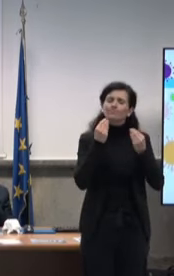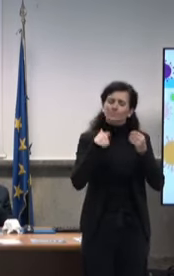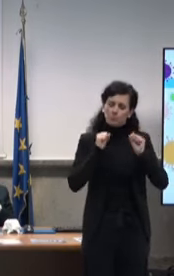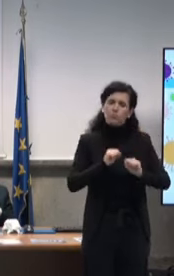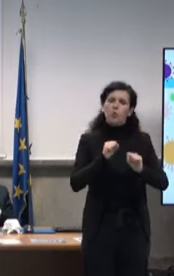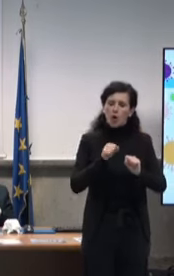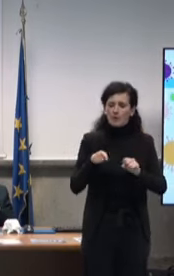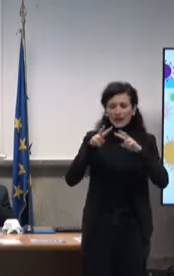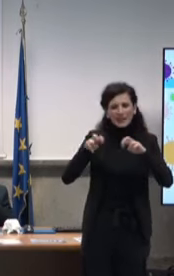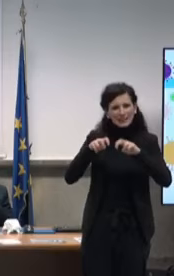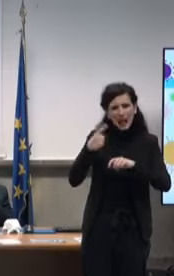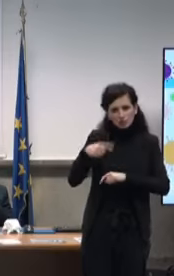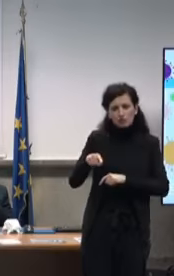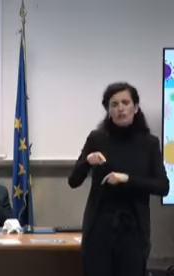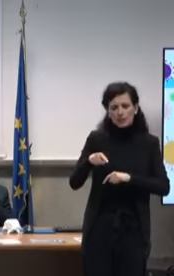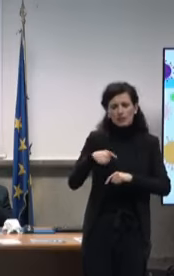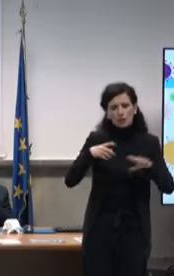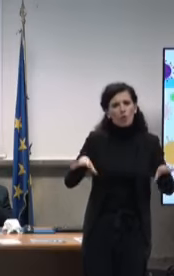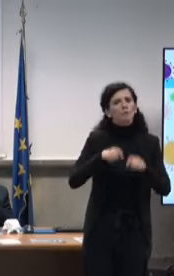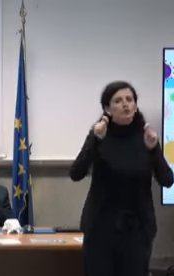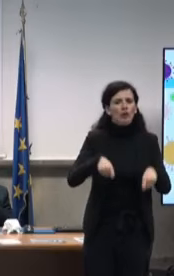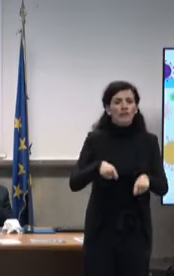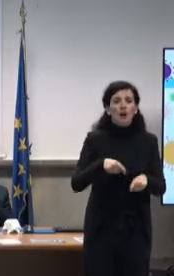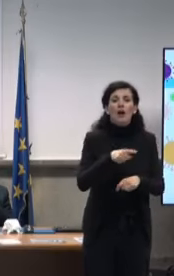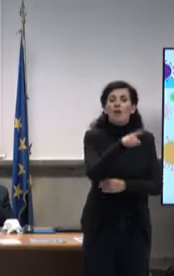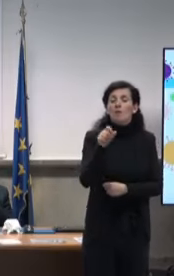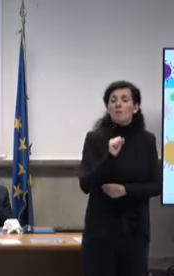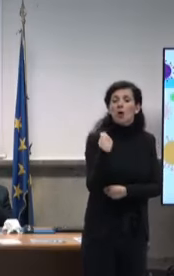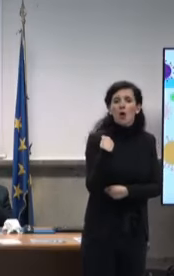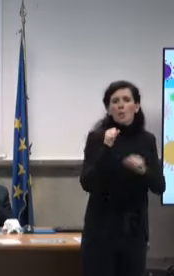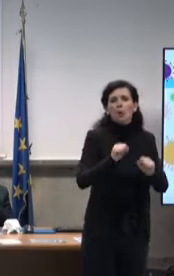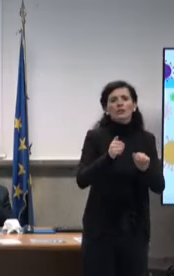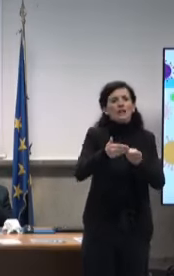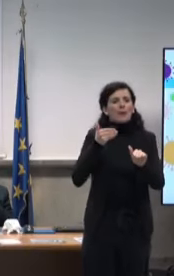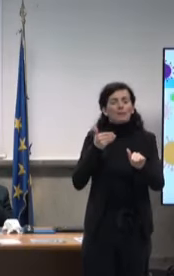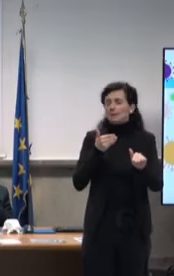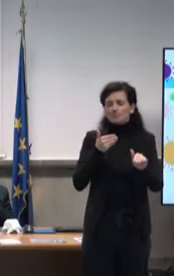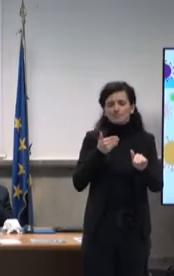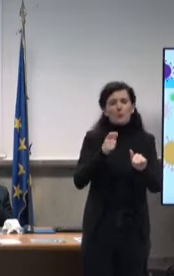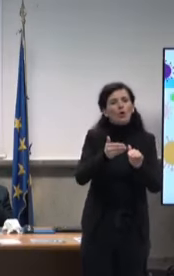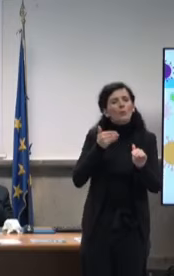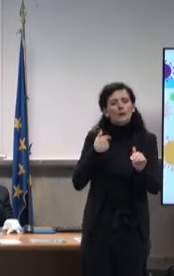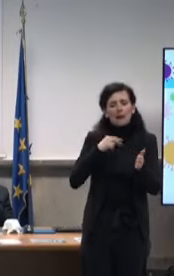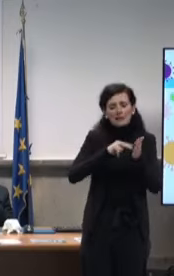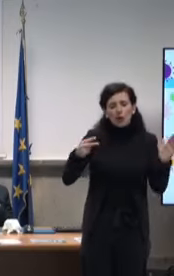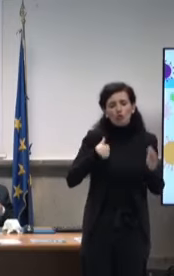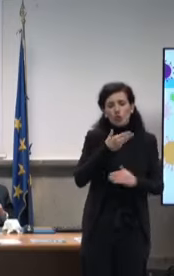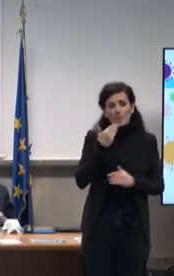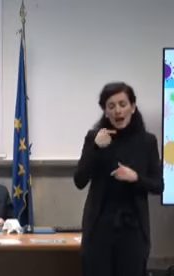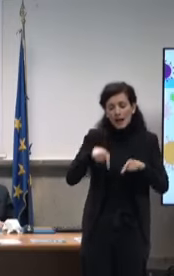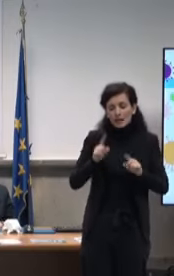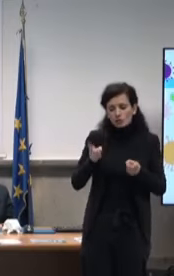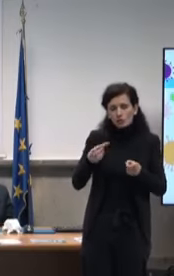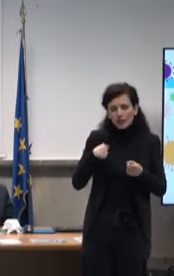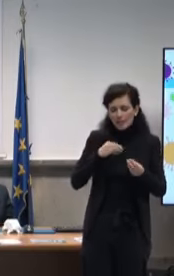tipo di indagine le dita perché non abbiamo fatta prima semplicemente perché non avevamo la tecnologia stiamo mettendo appunto la tecnologia per poterlo